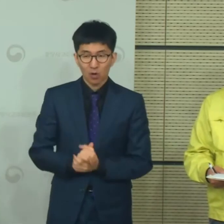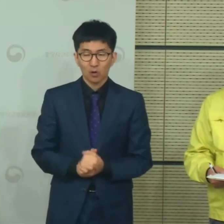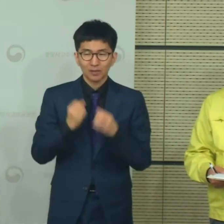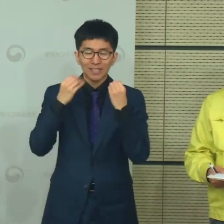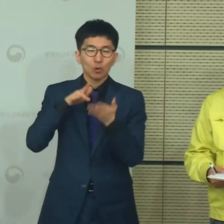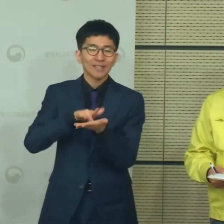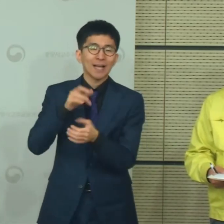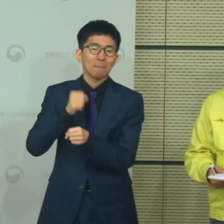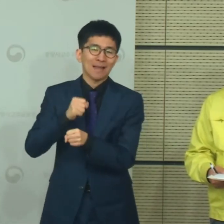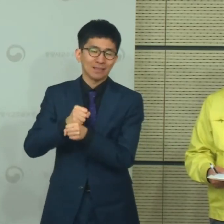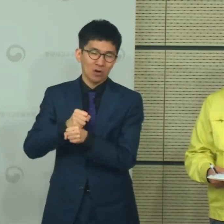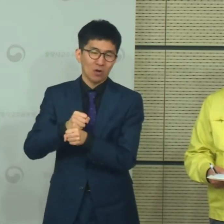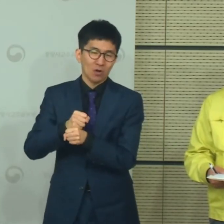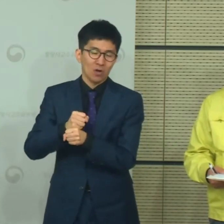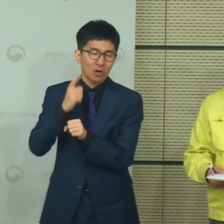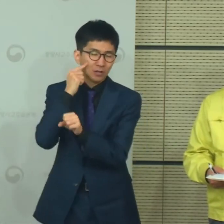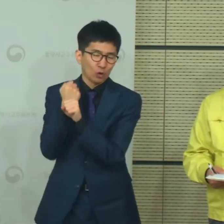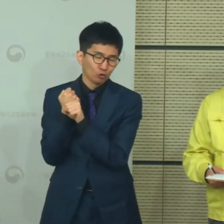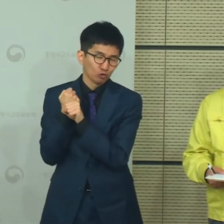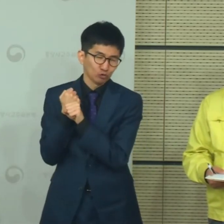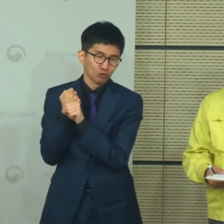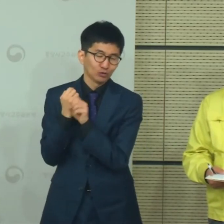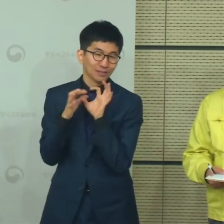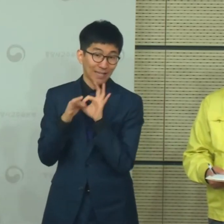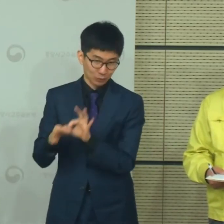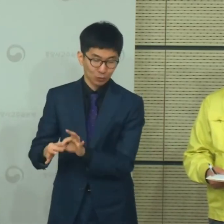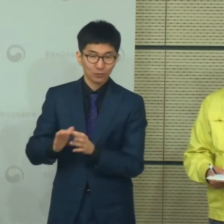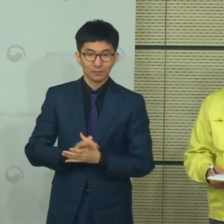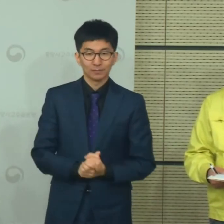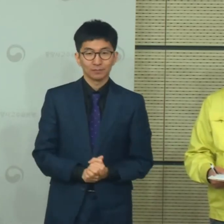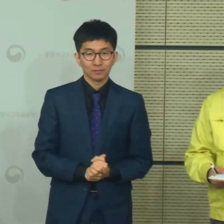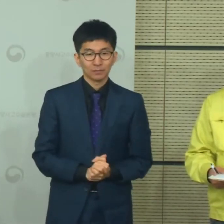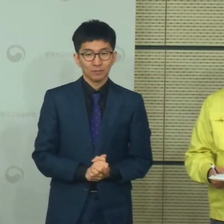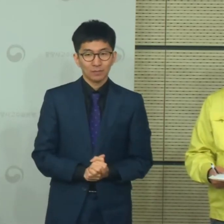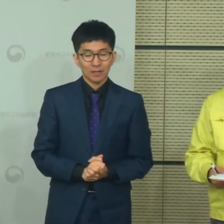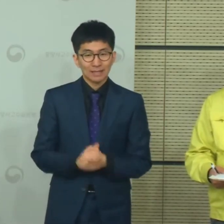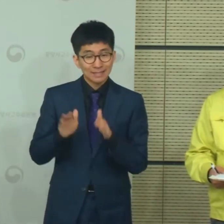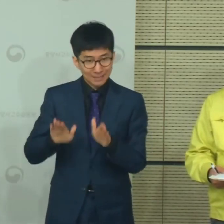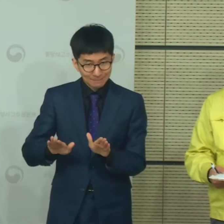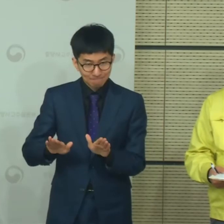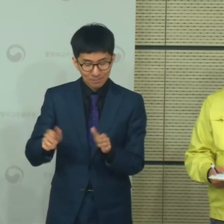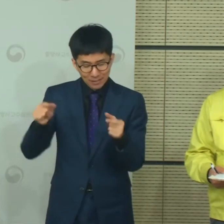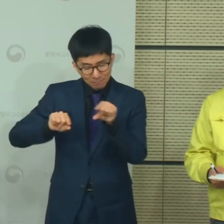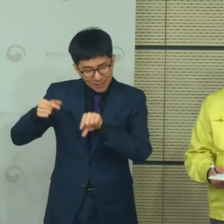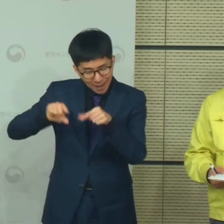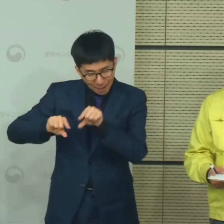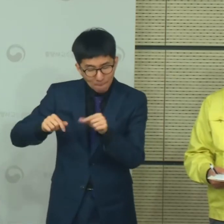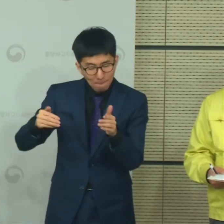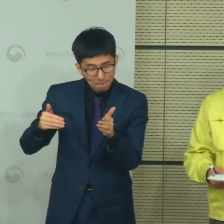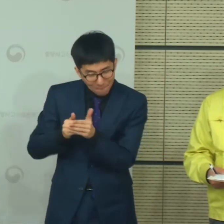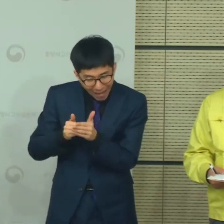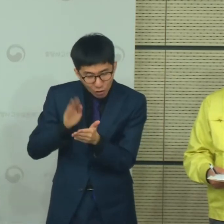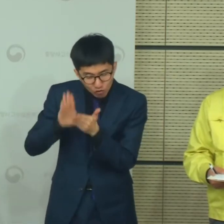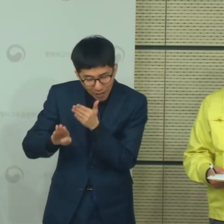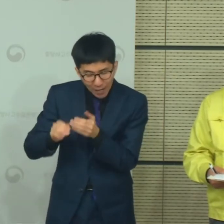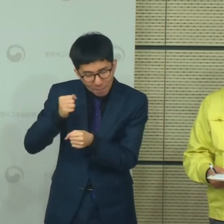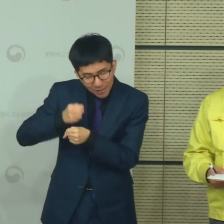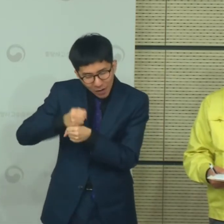신약이 개발되고 있습니다. 임상시험 일상 완료되고 지금 지속적으로 개발하고 있음을